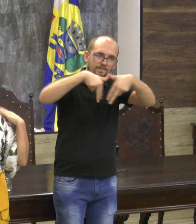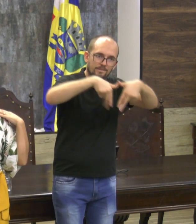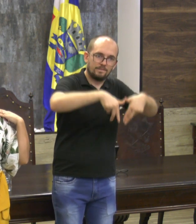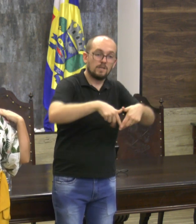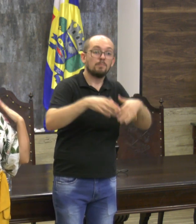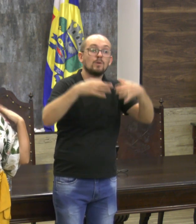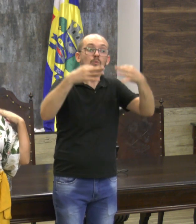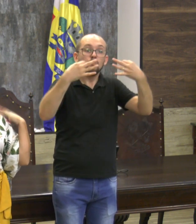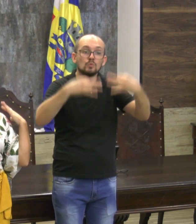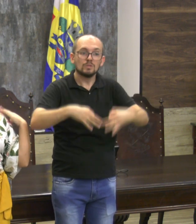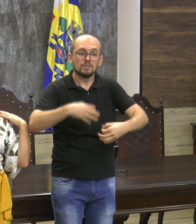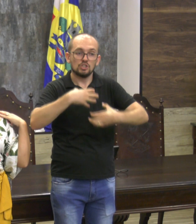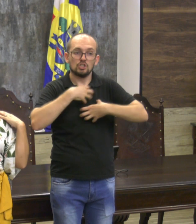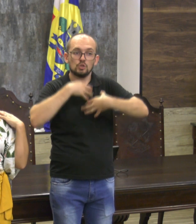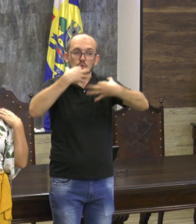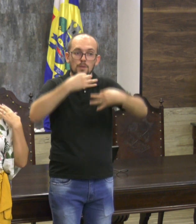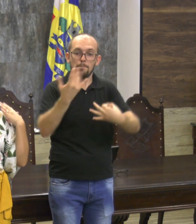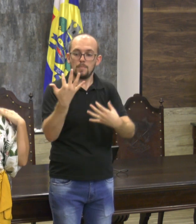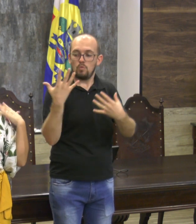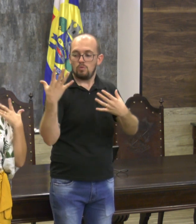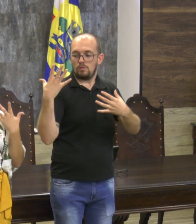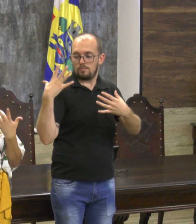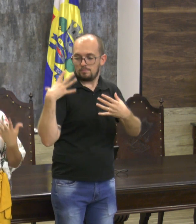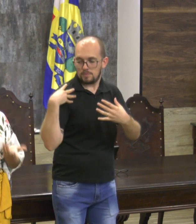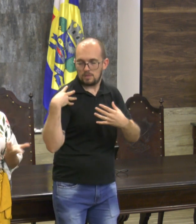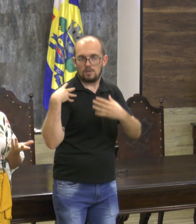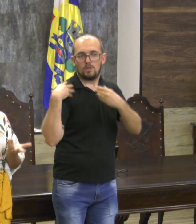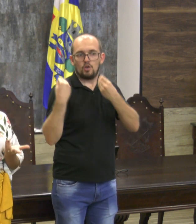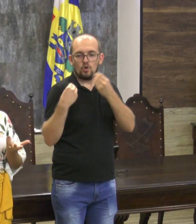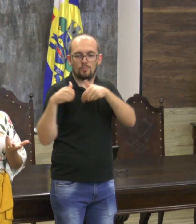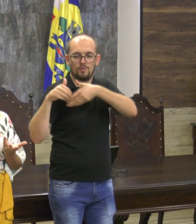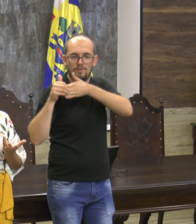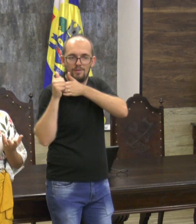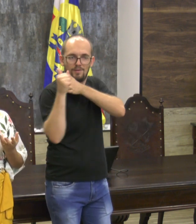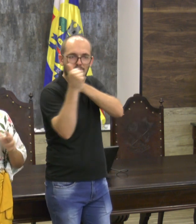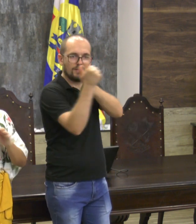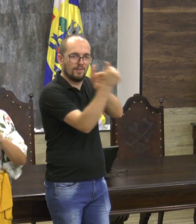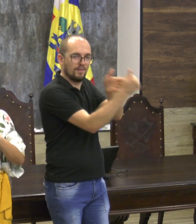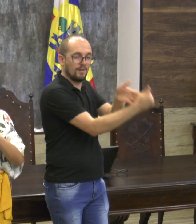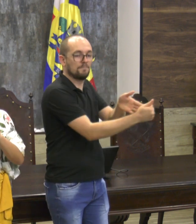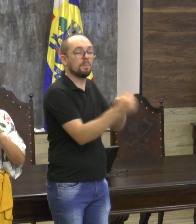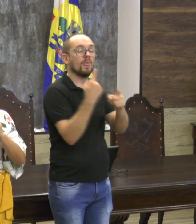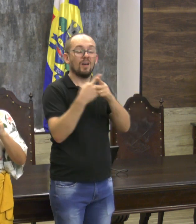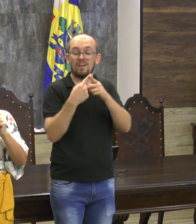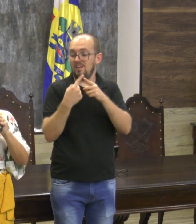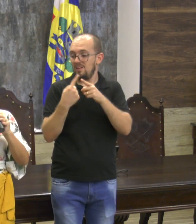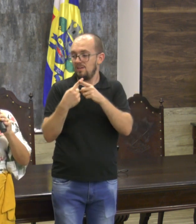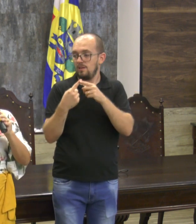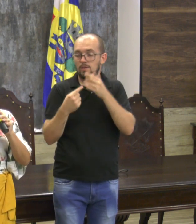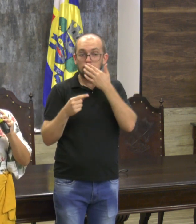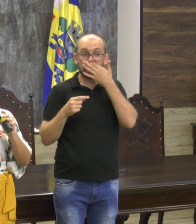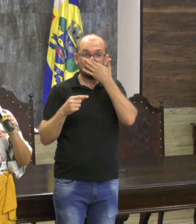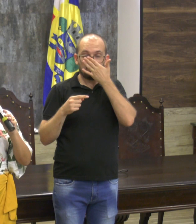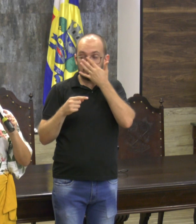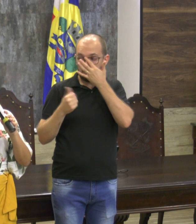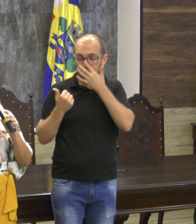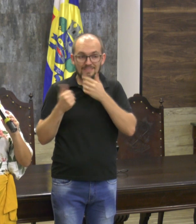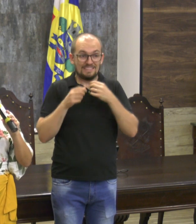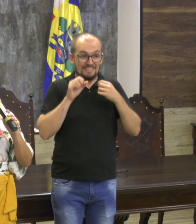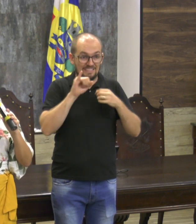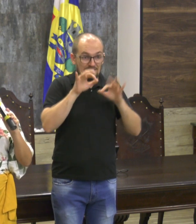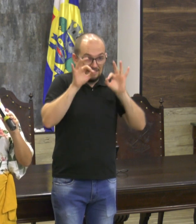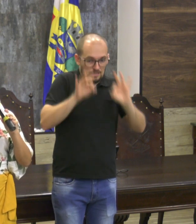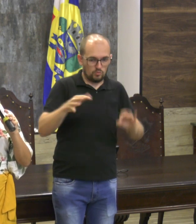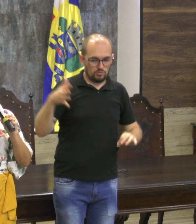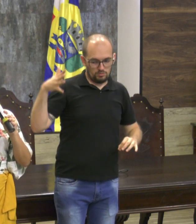ensinar a usar corretamente a mão, o guia intérprete, né? Porque quando ele faz o movimento correto, também a gente